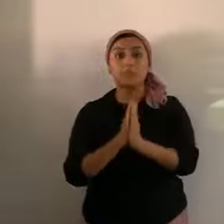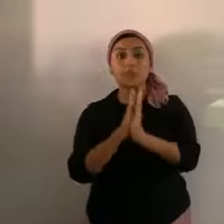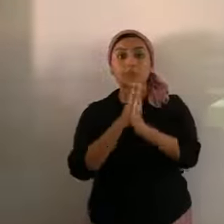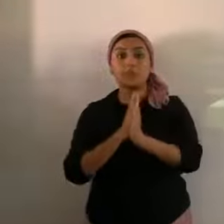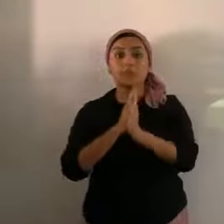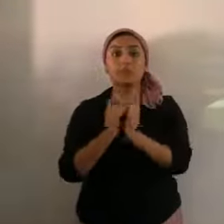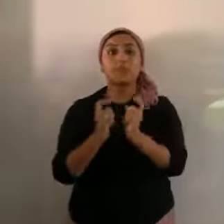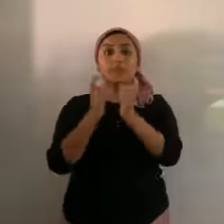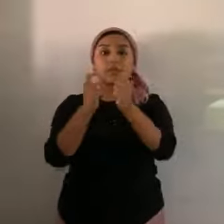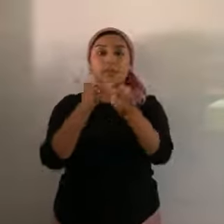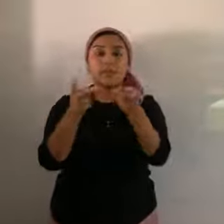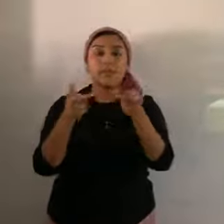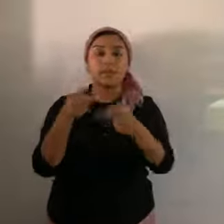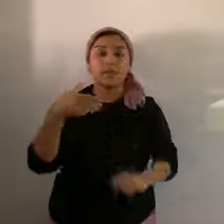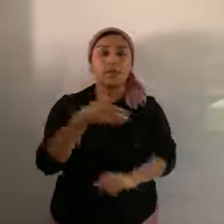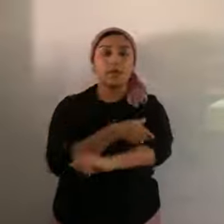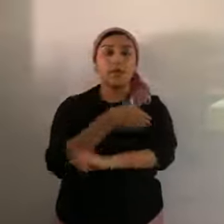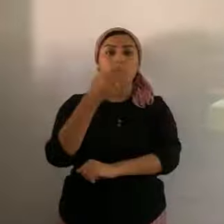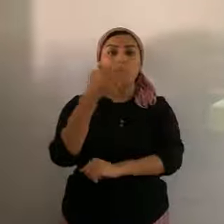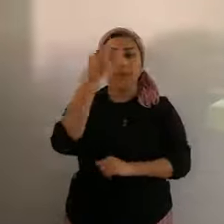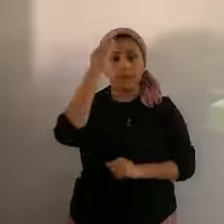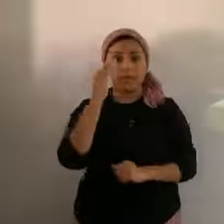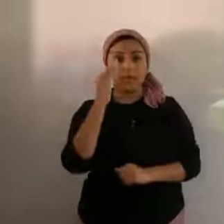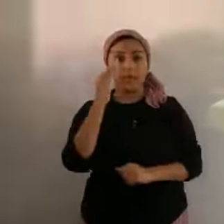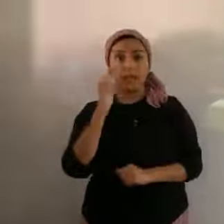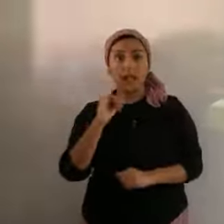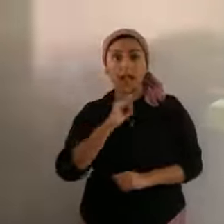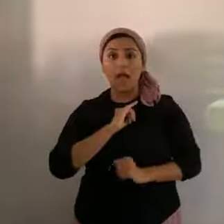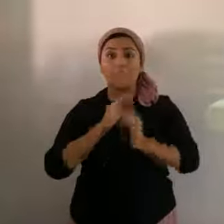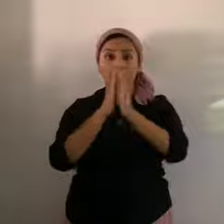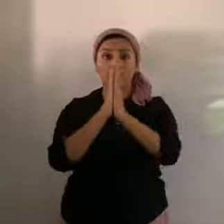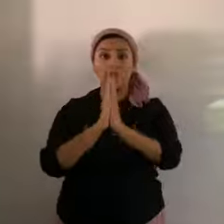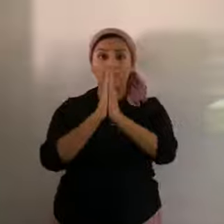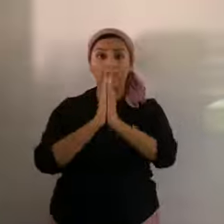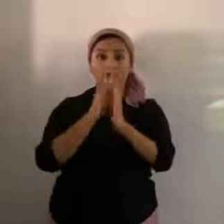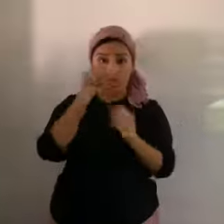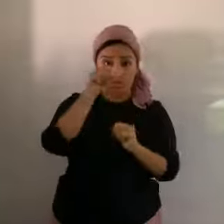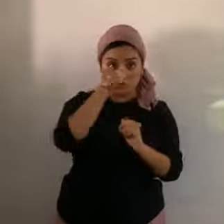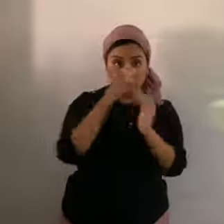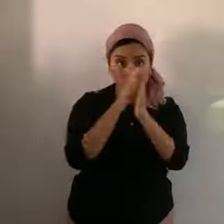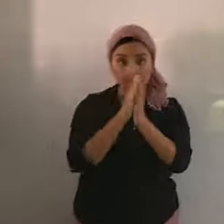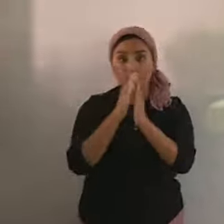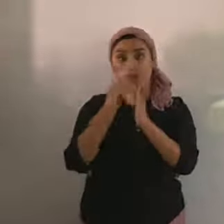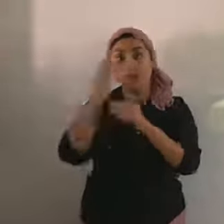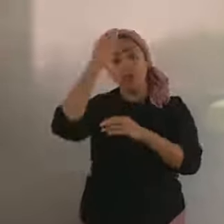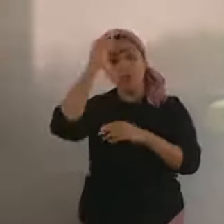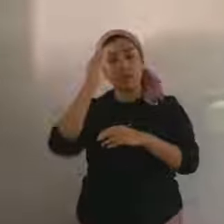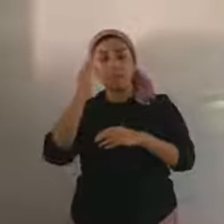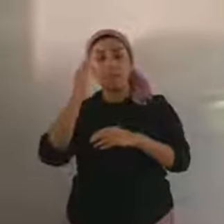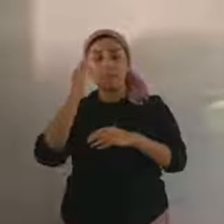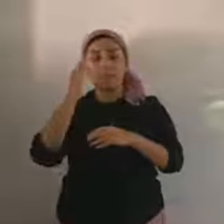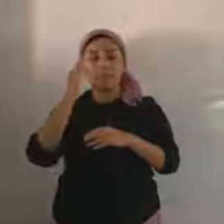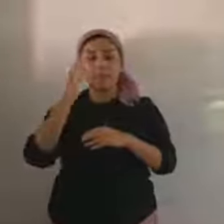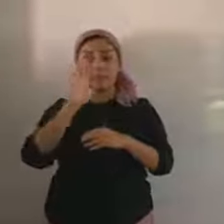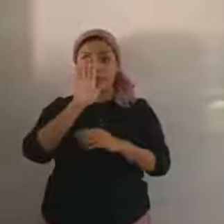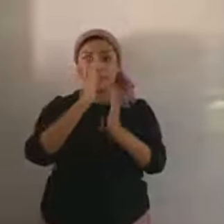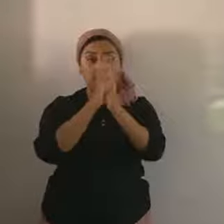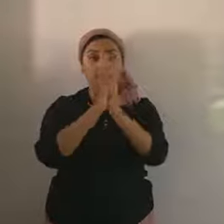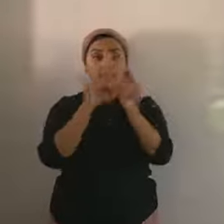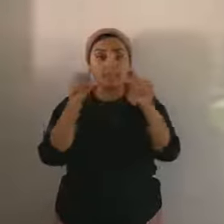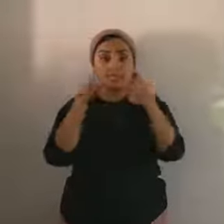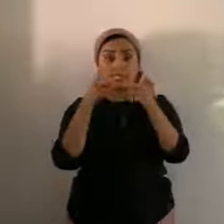da lugar al poder de Elohim. Yo oro y entonces tú oras y el Eterno, tu oración da